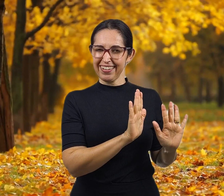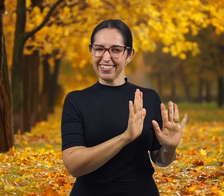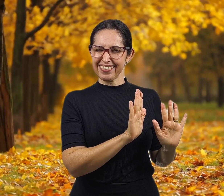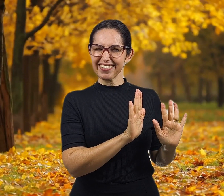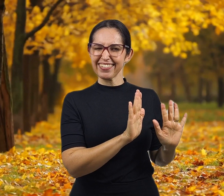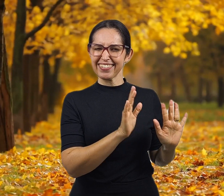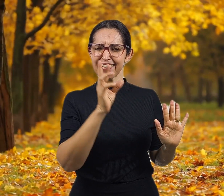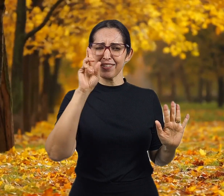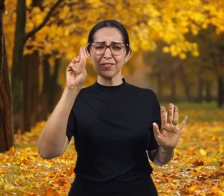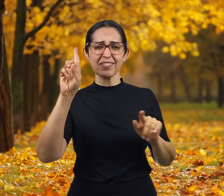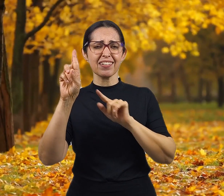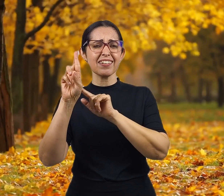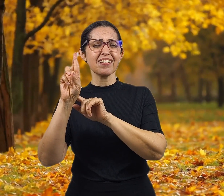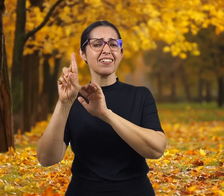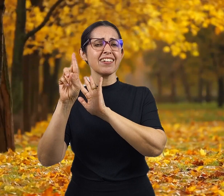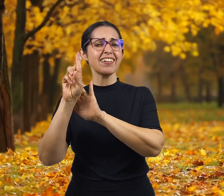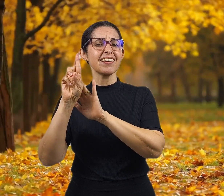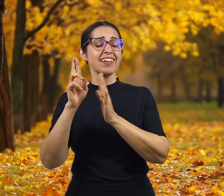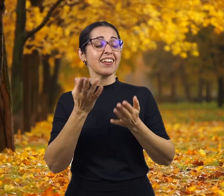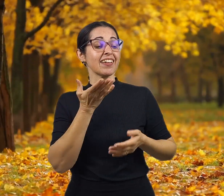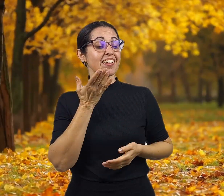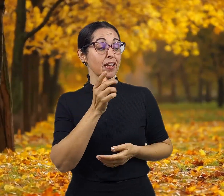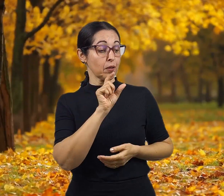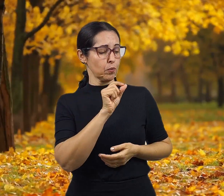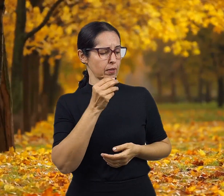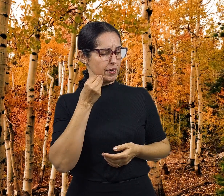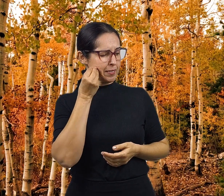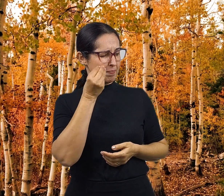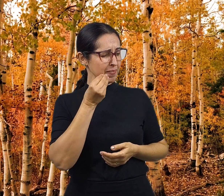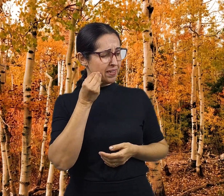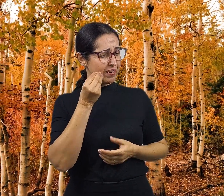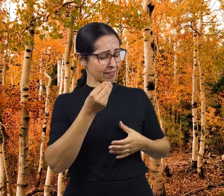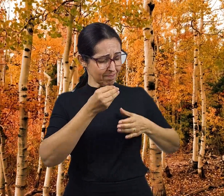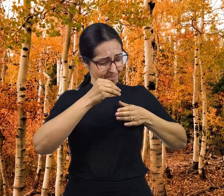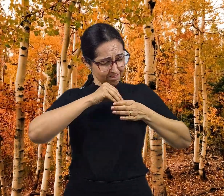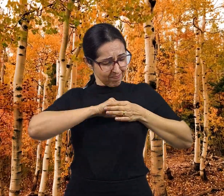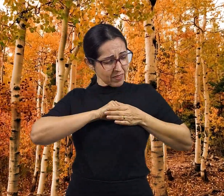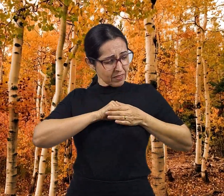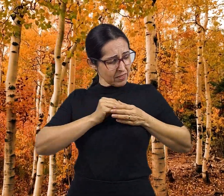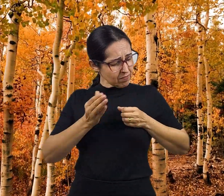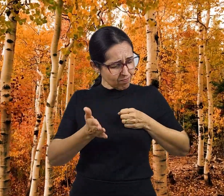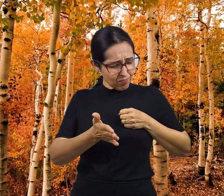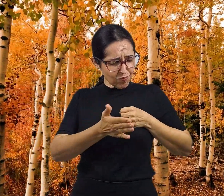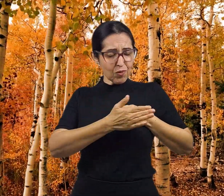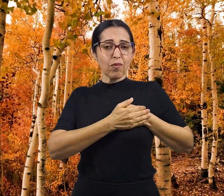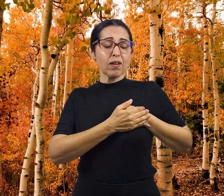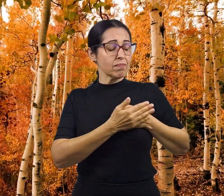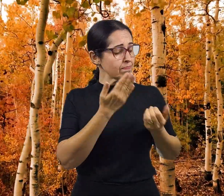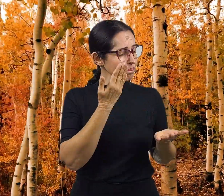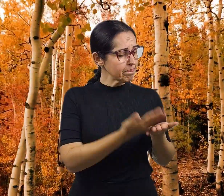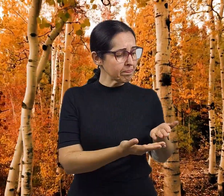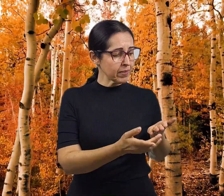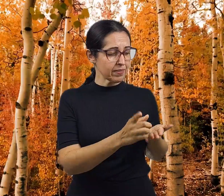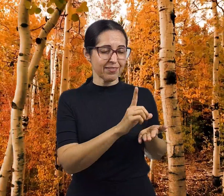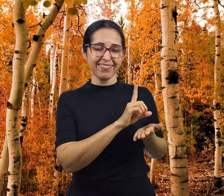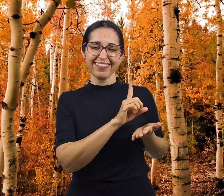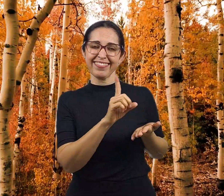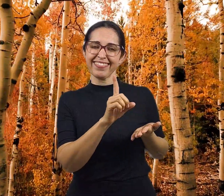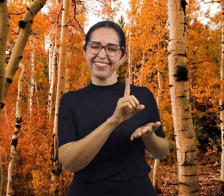O Senhor não quer que a sua experiência com a casa de Deus seja apenas momentânea. O Senhor quer que você